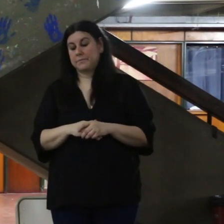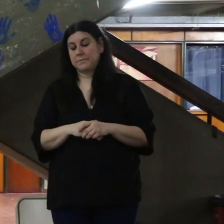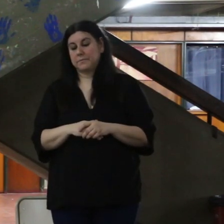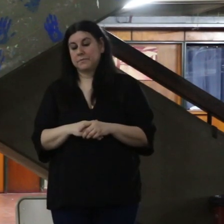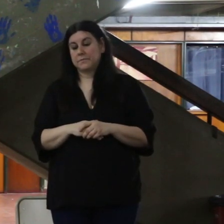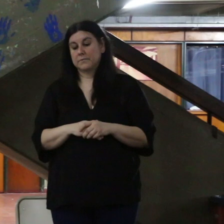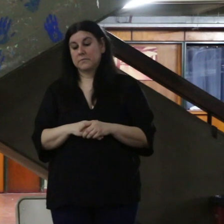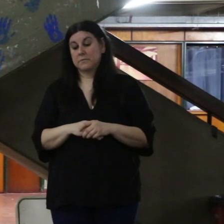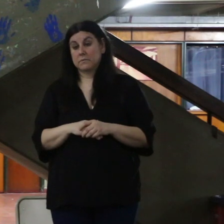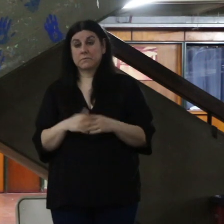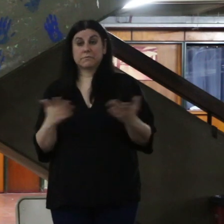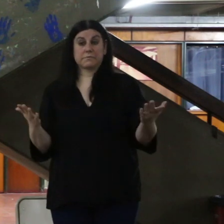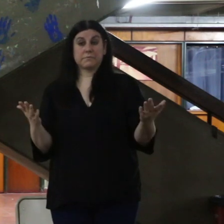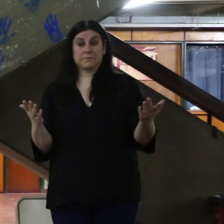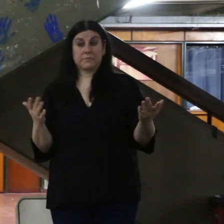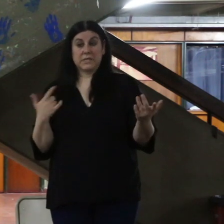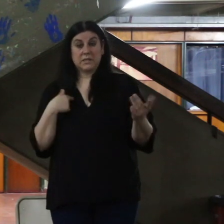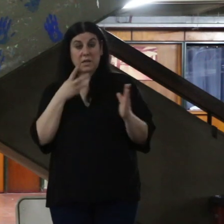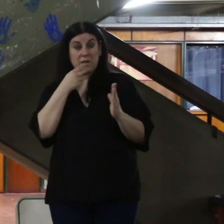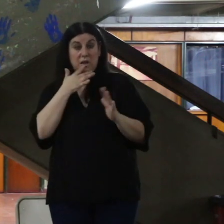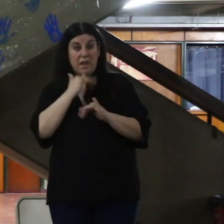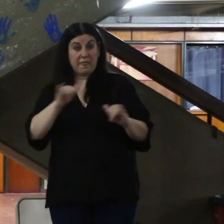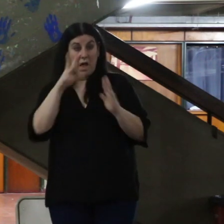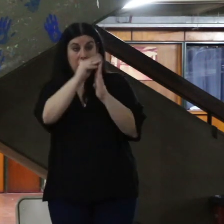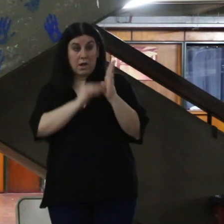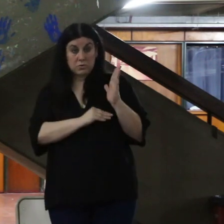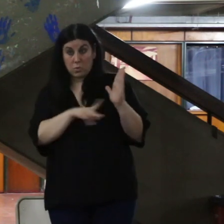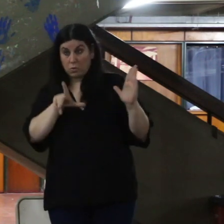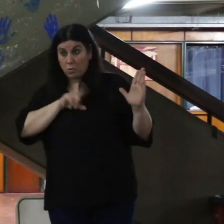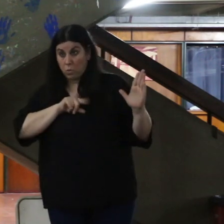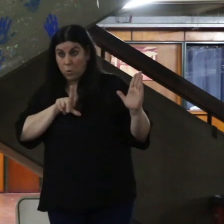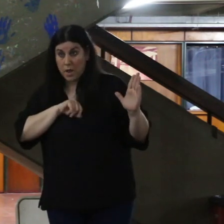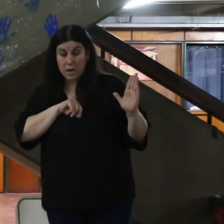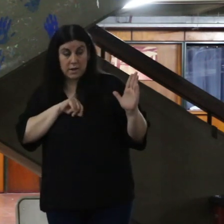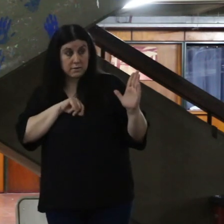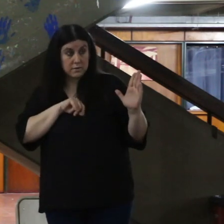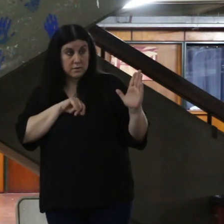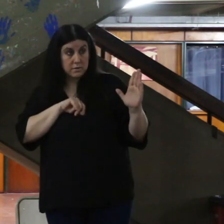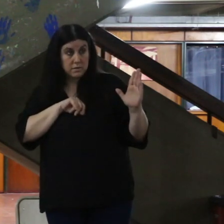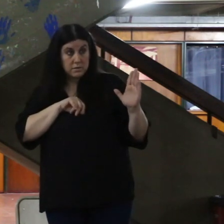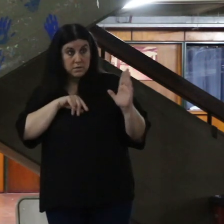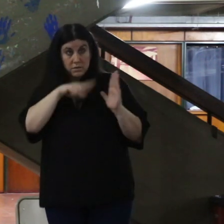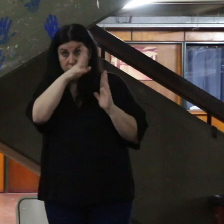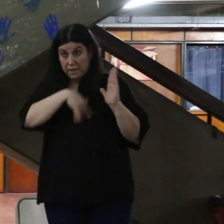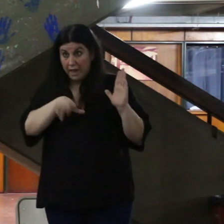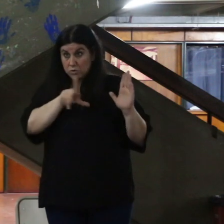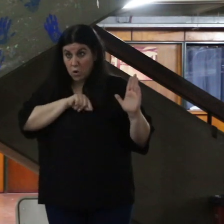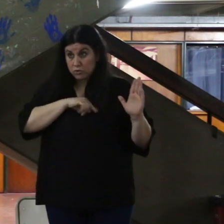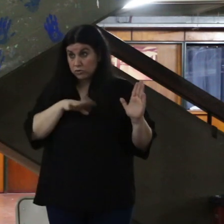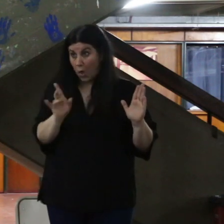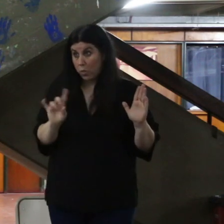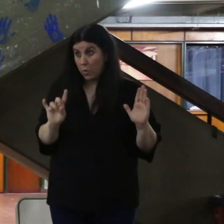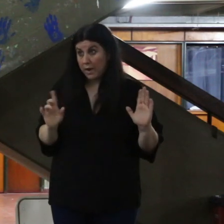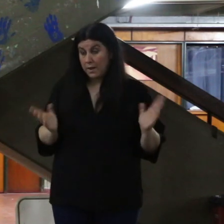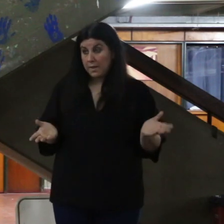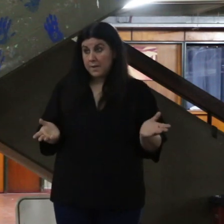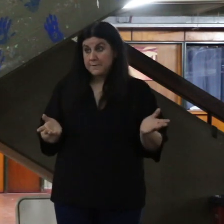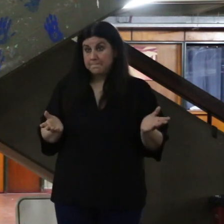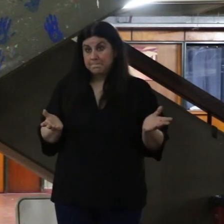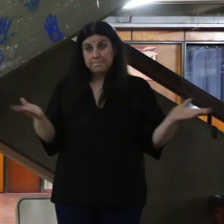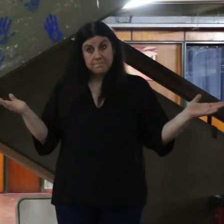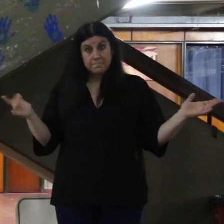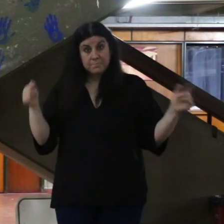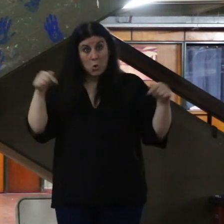Si esto no duele, ¿sí?, si esto no nos duele a todos quienes, y todas